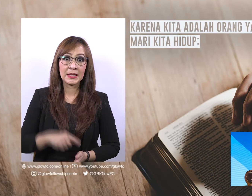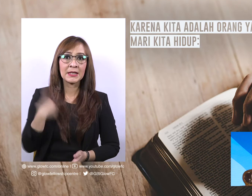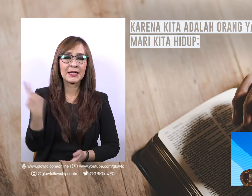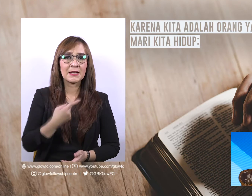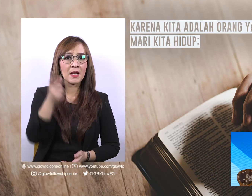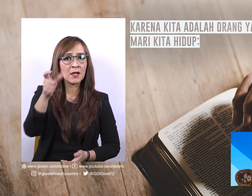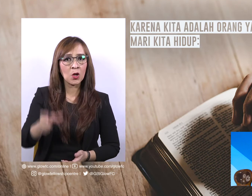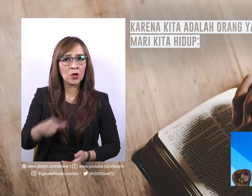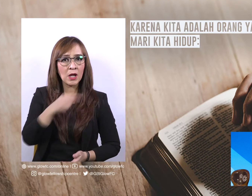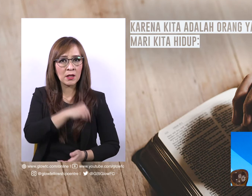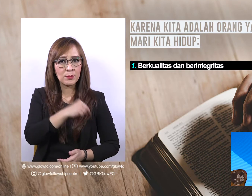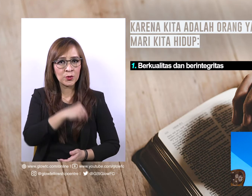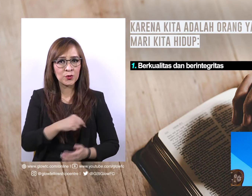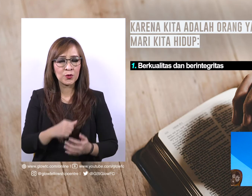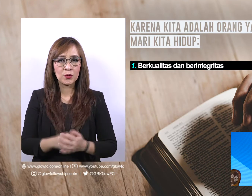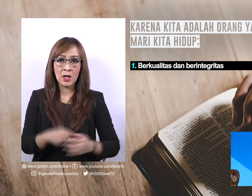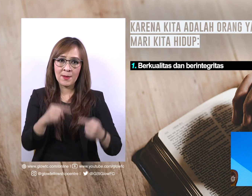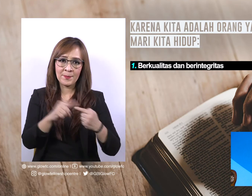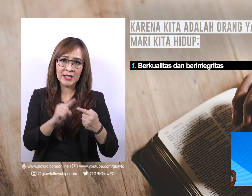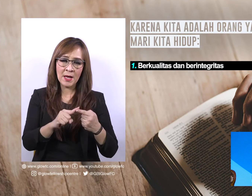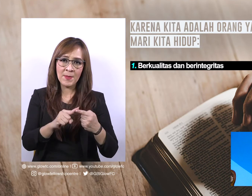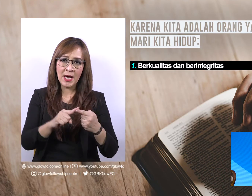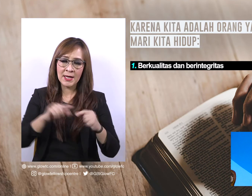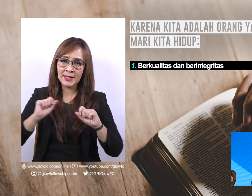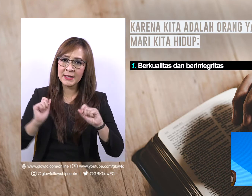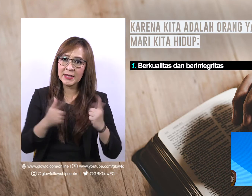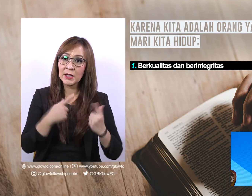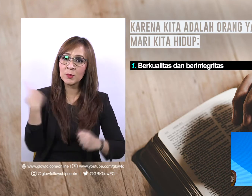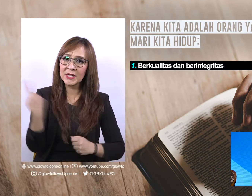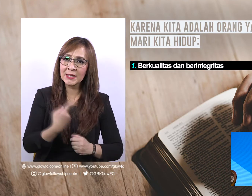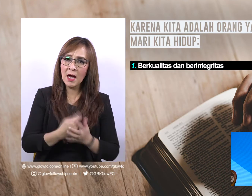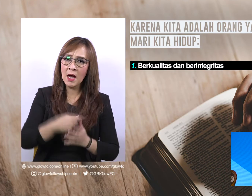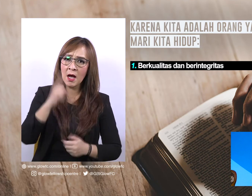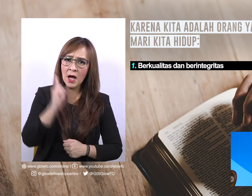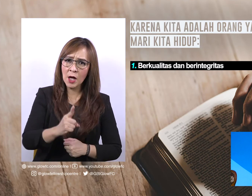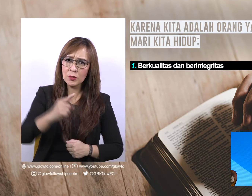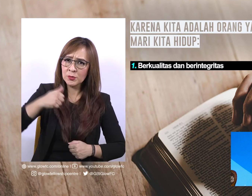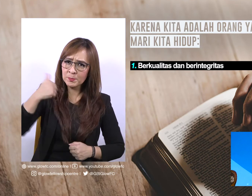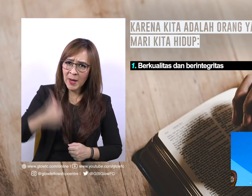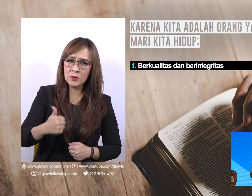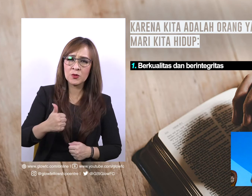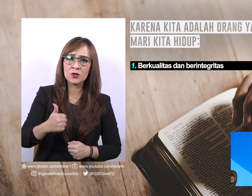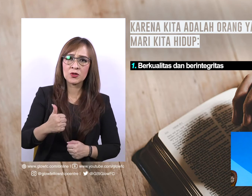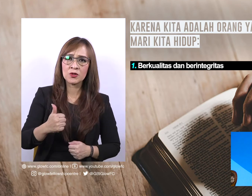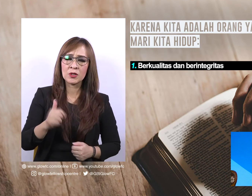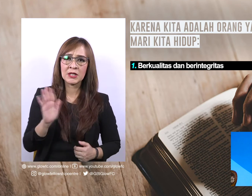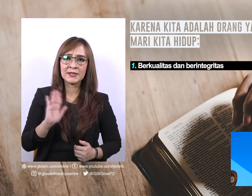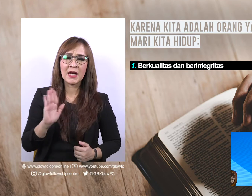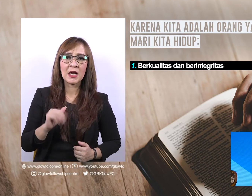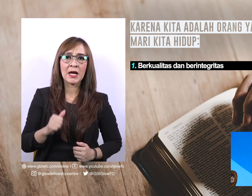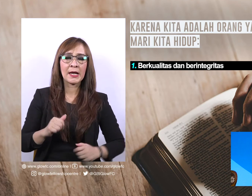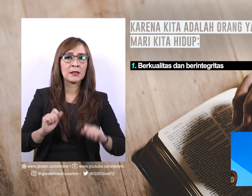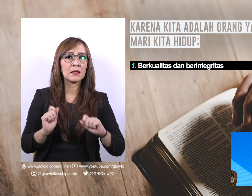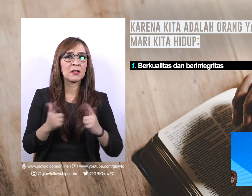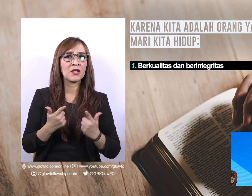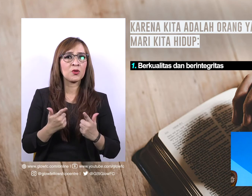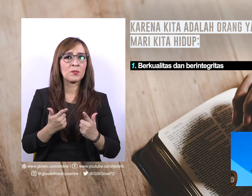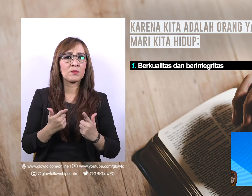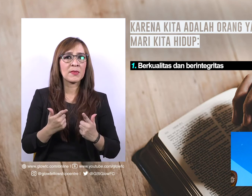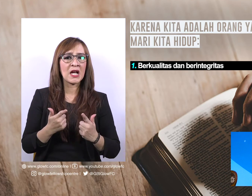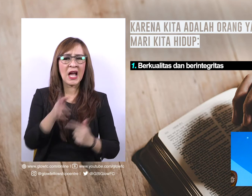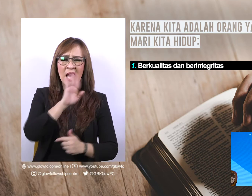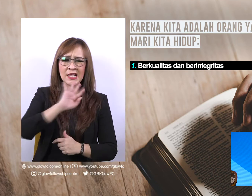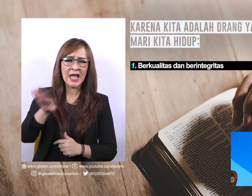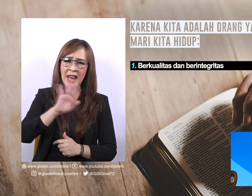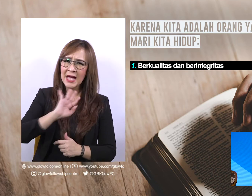beruntung maka yang pertama Mari kita hidup berkualitas dan berintegritas jangan hidup sembarangan jangan